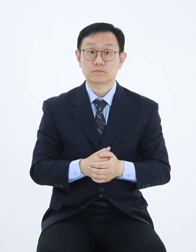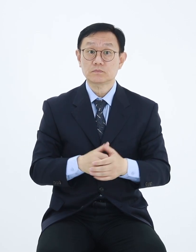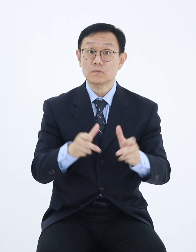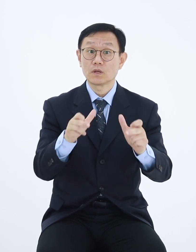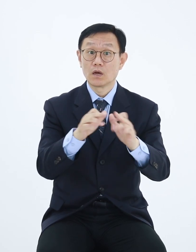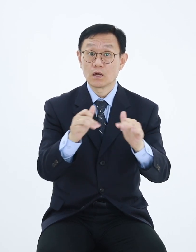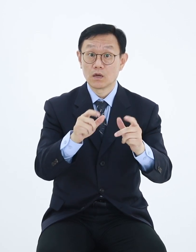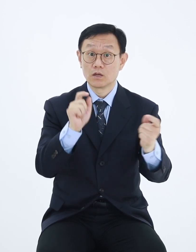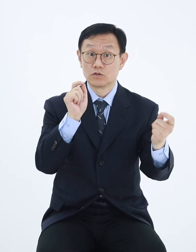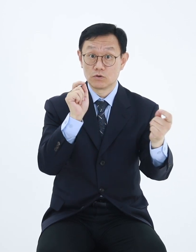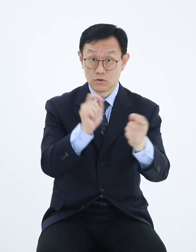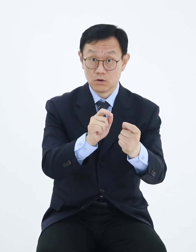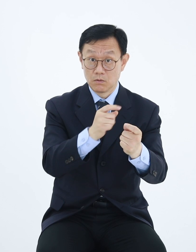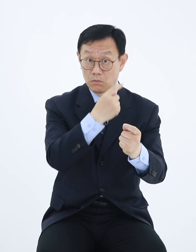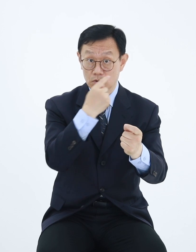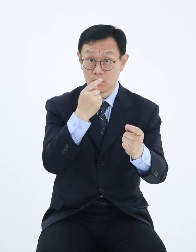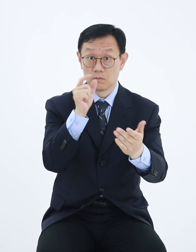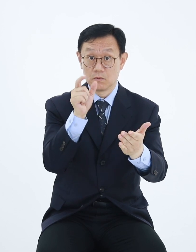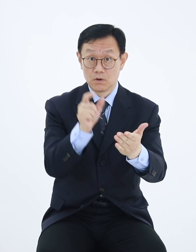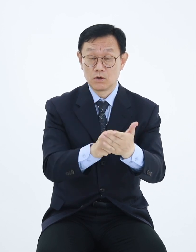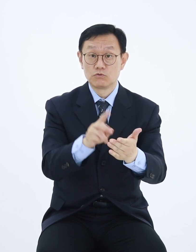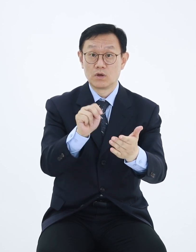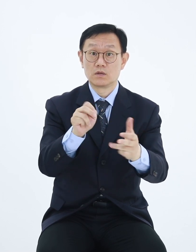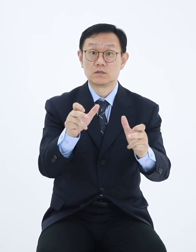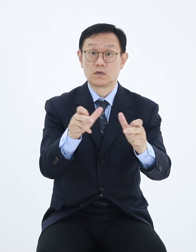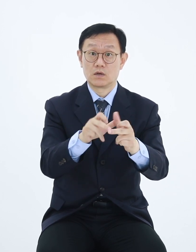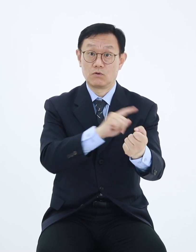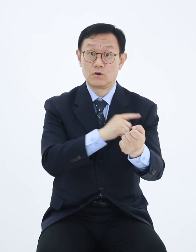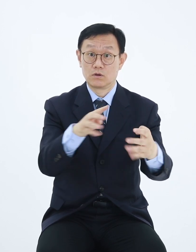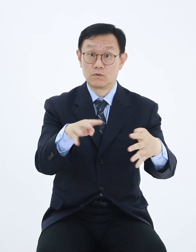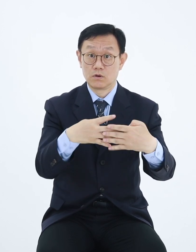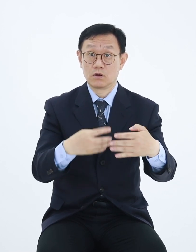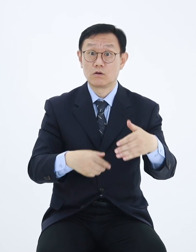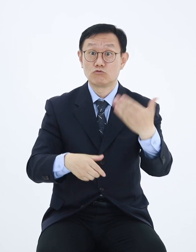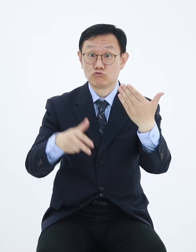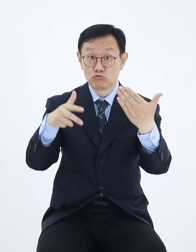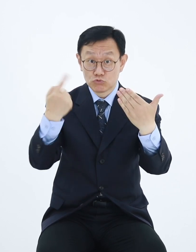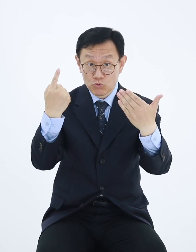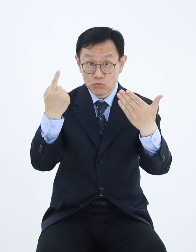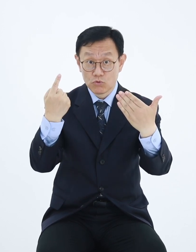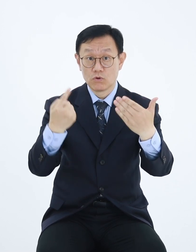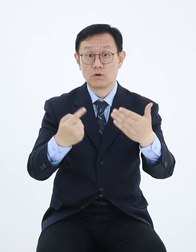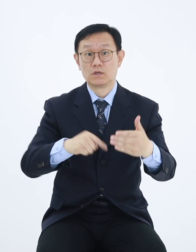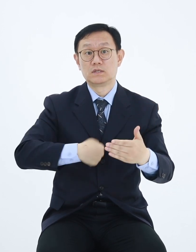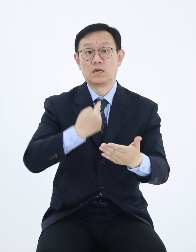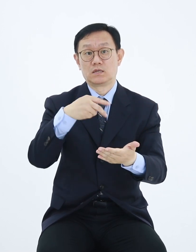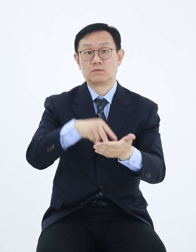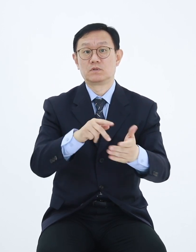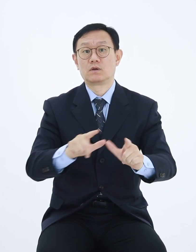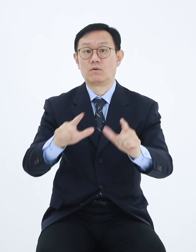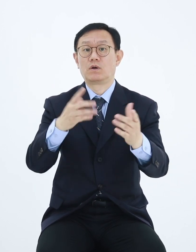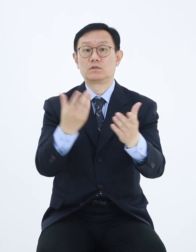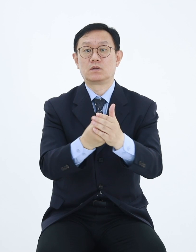장애인의 접근성 보장을 명시한 유엔 장애인 관리협약 제 구조에서는 자립적인 생활과 완전한 사회 참여를